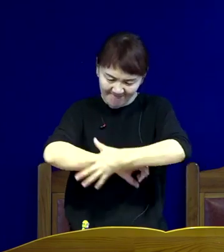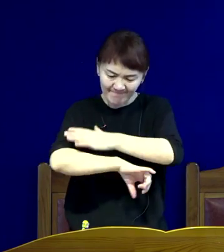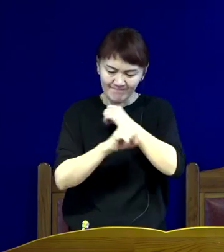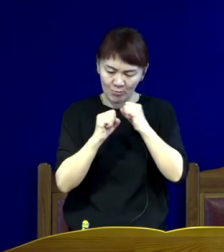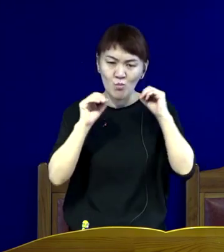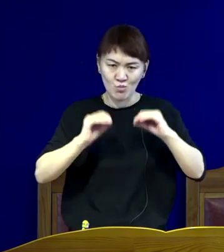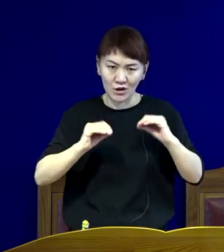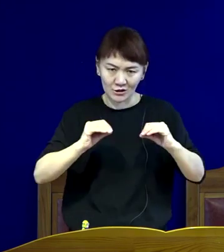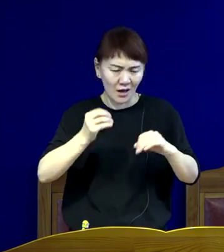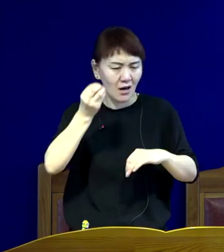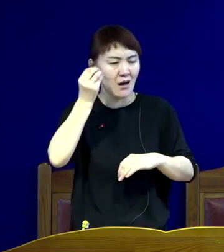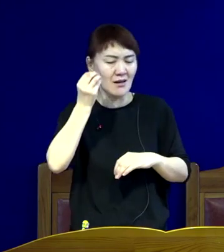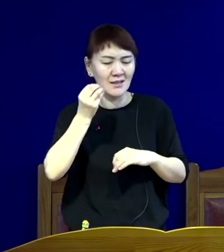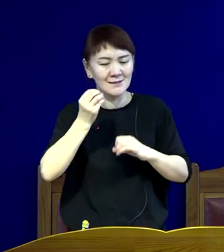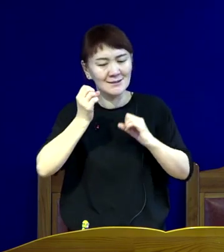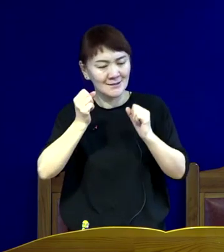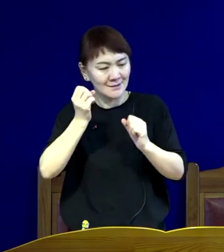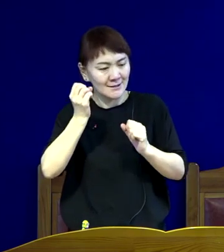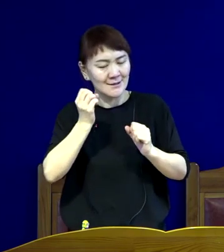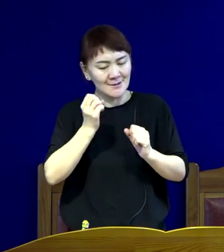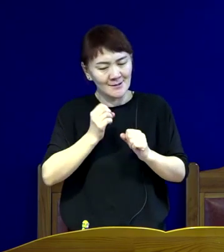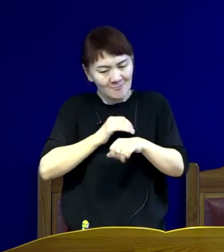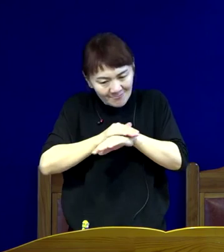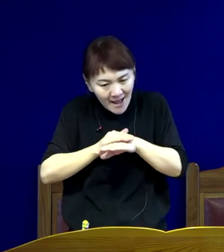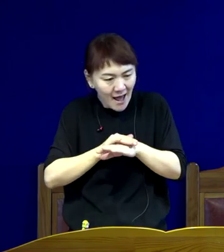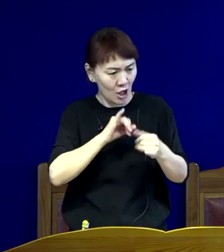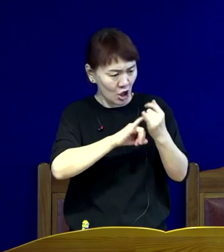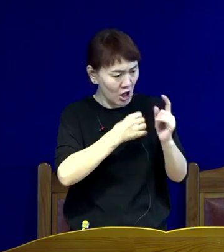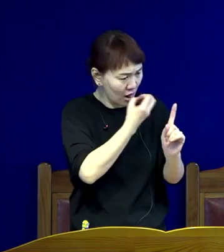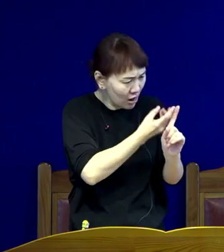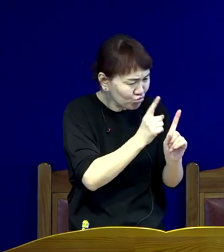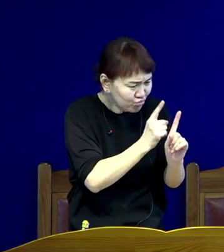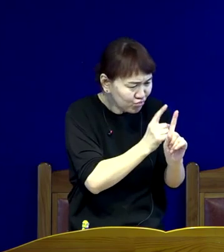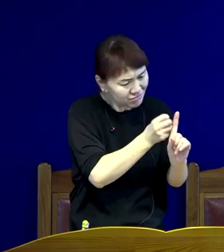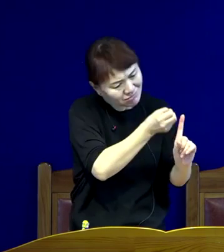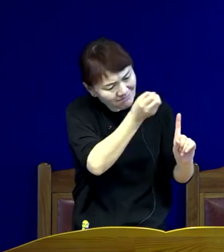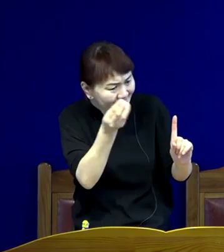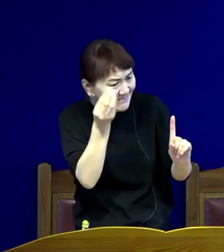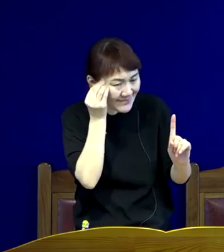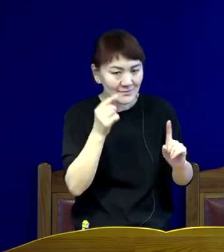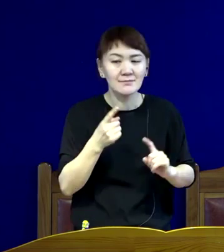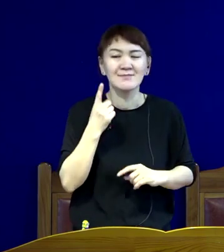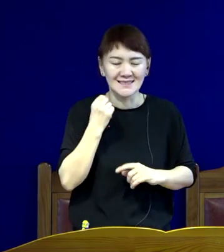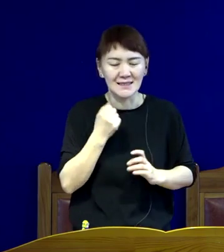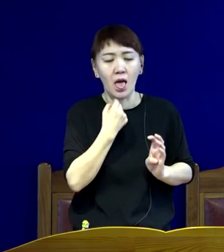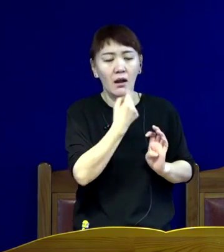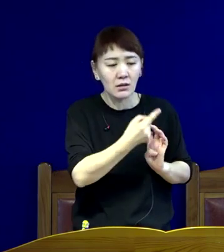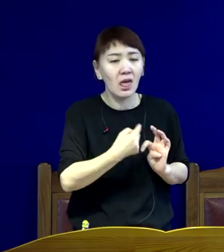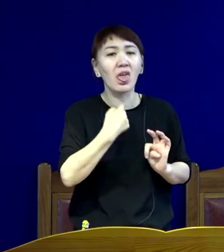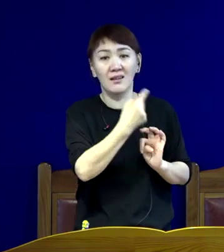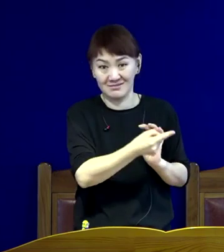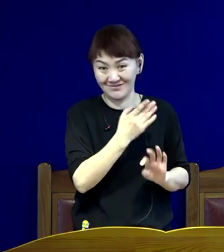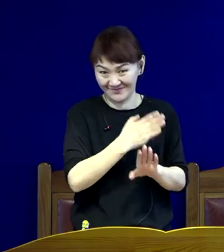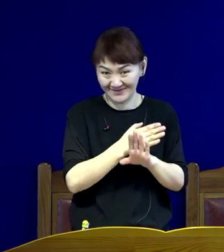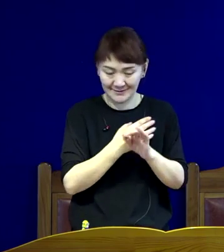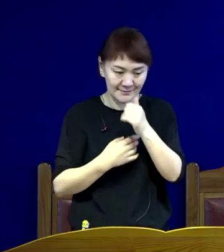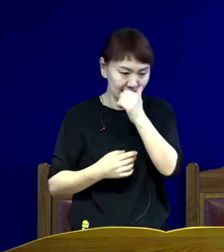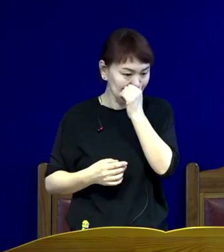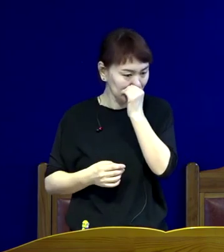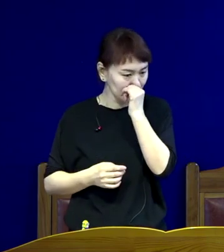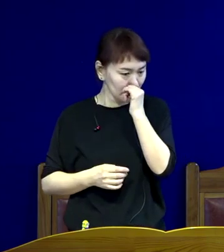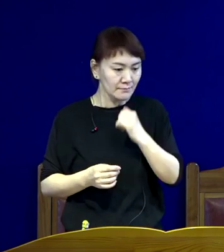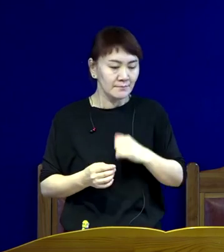байдлыг би ингээ хоёр удаа харж байсан. Эрэгтэй хүний хамгийн сэтгэл нь шархалдаг зүйл